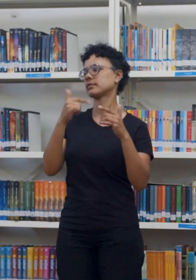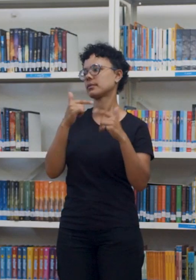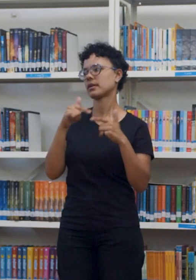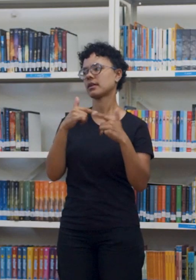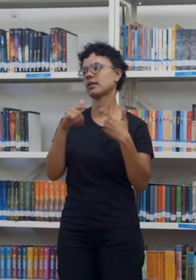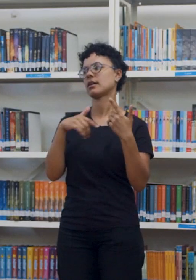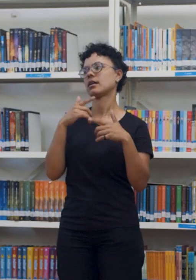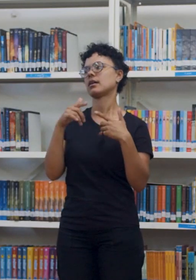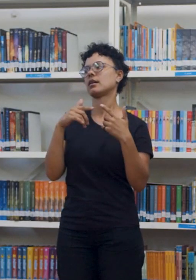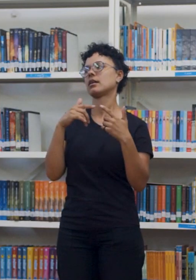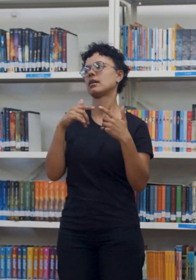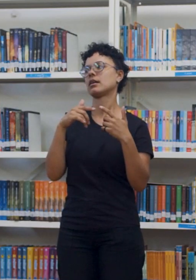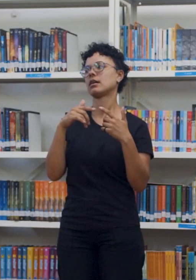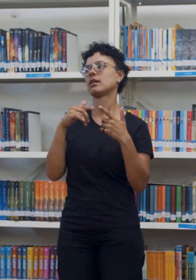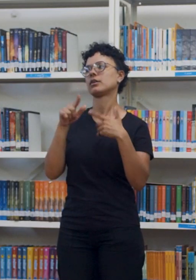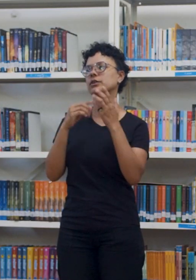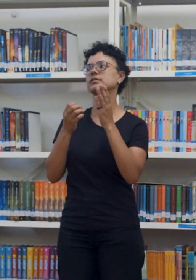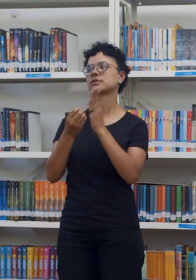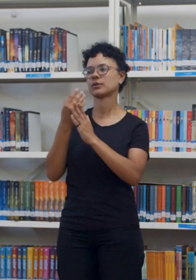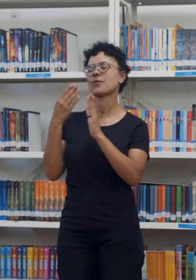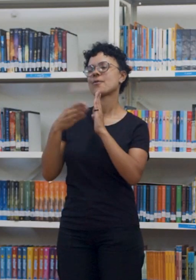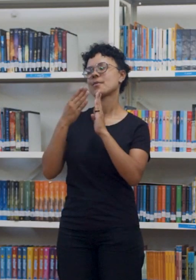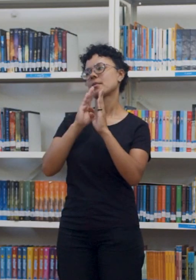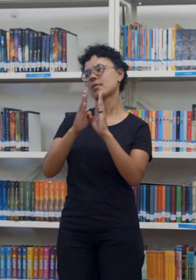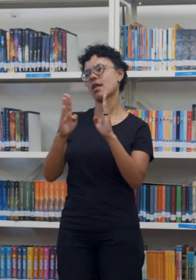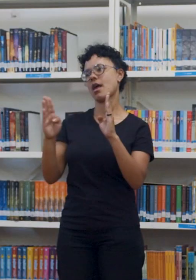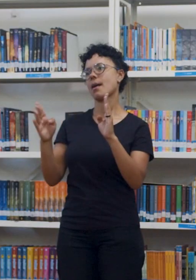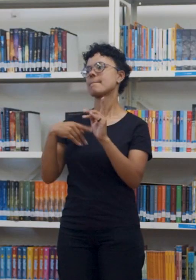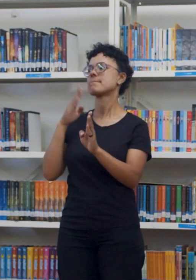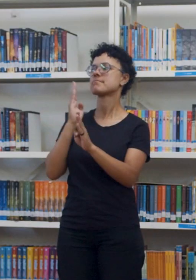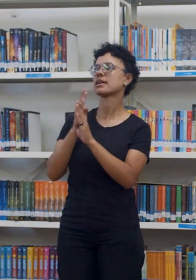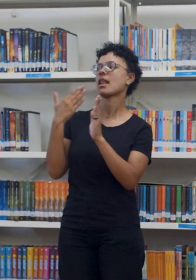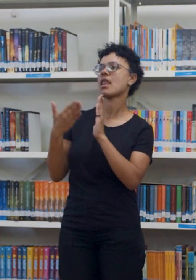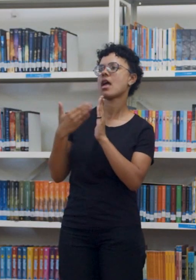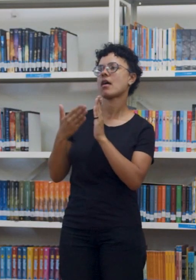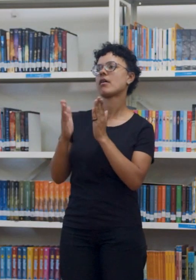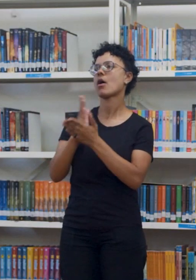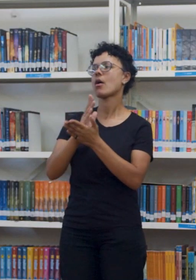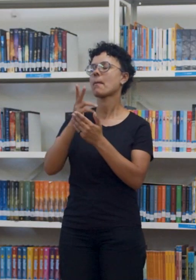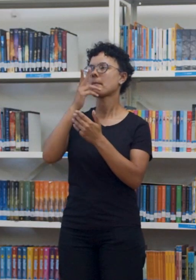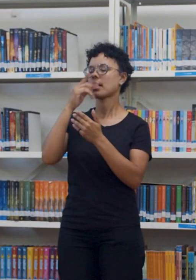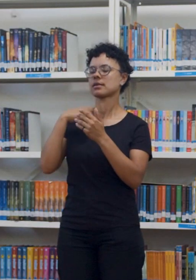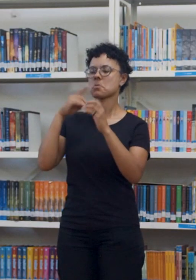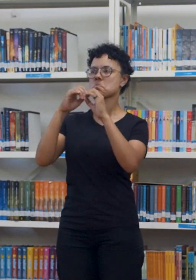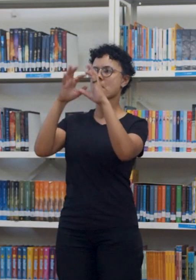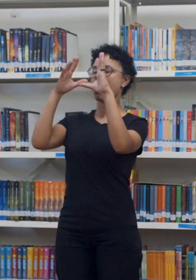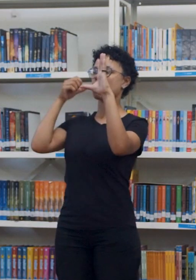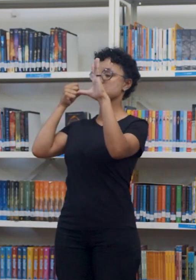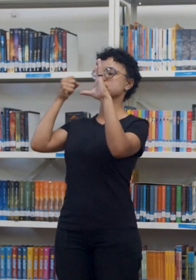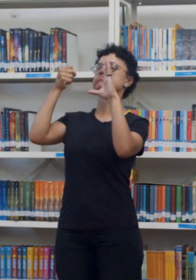trabalhar, fundamos alguma biblioteca, eu descobri livros que me transportaram como